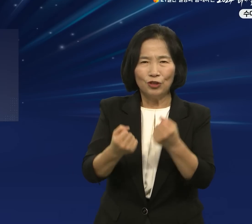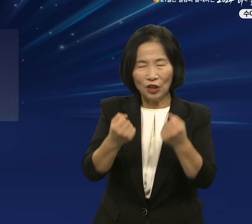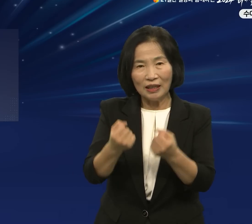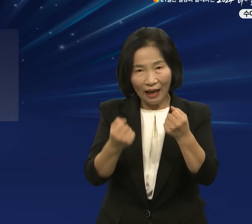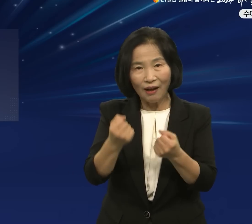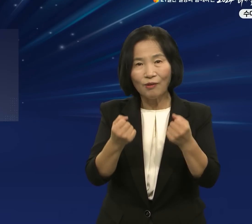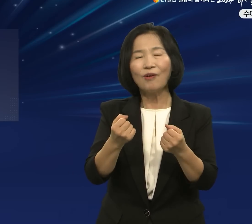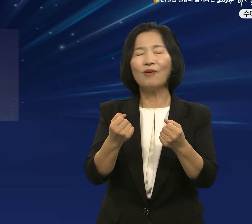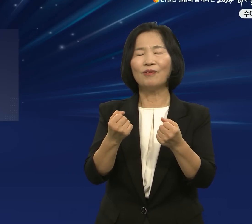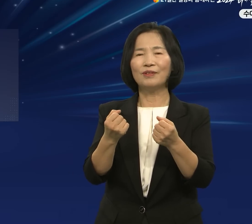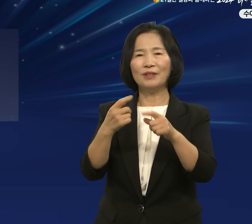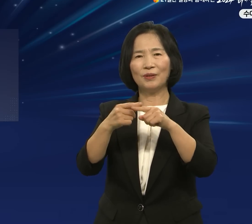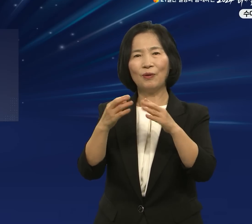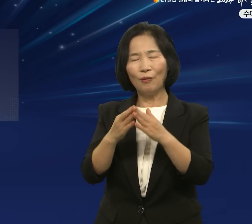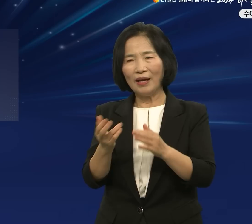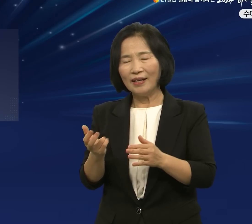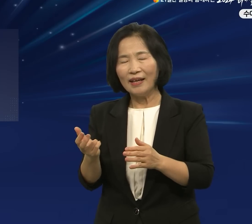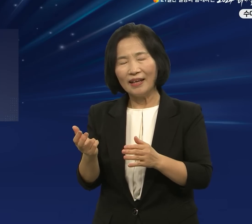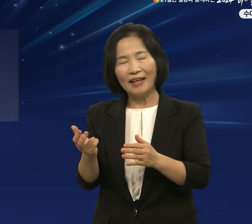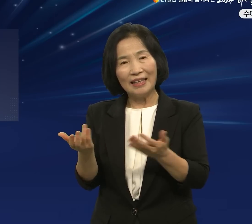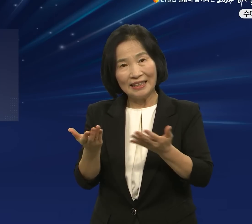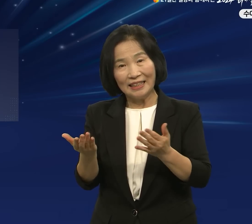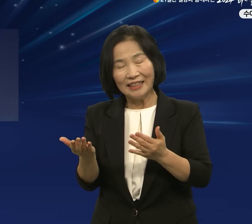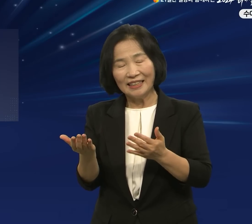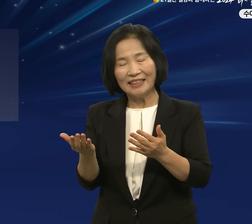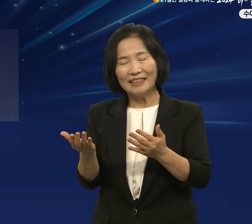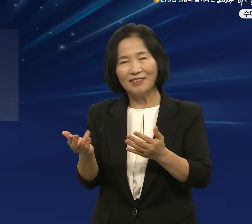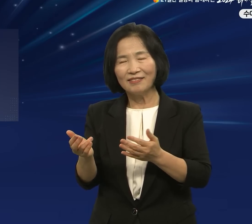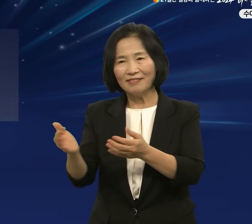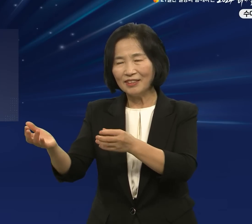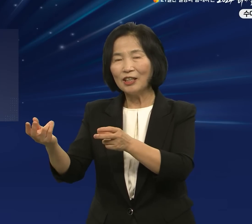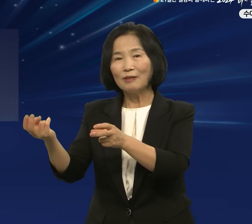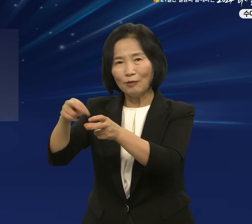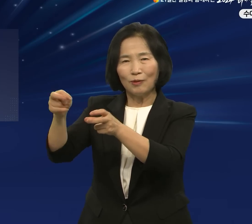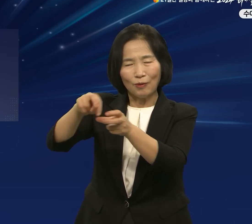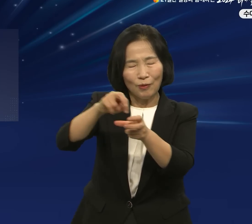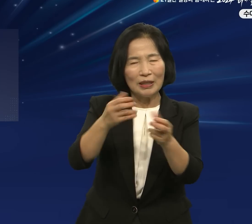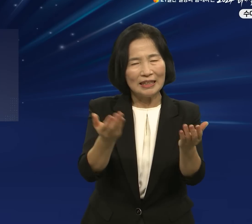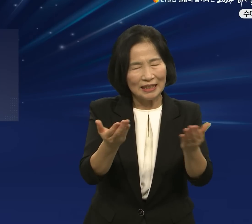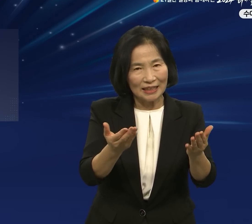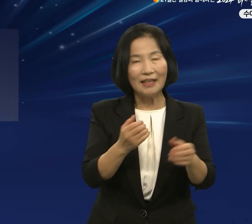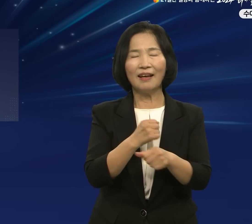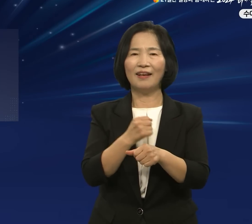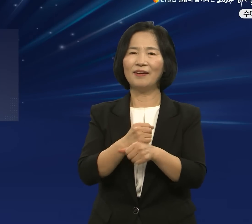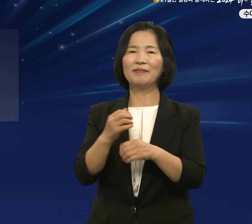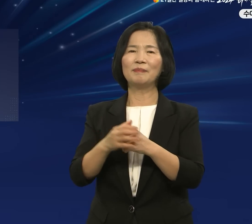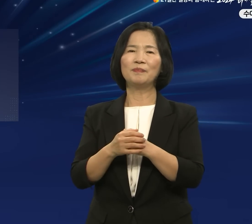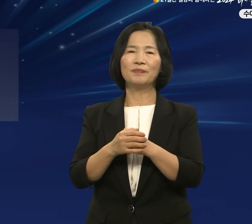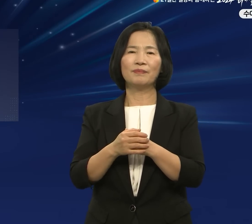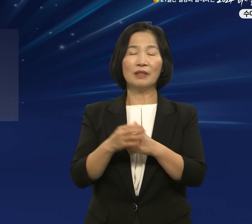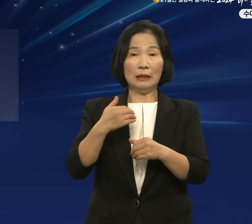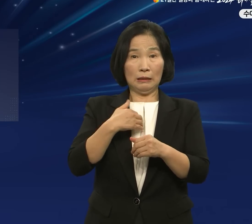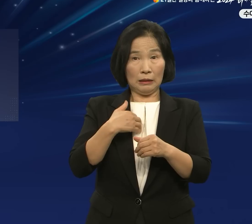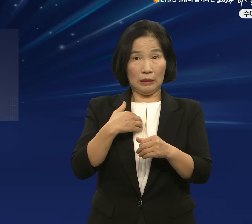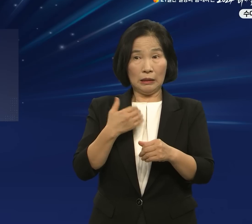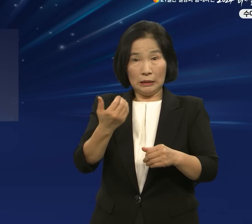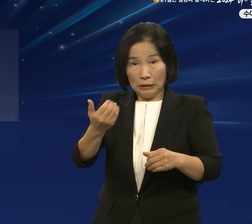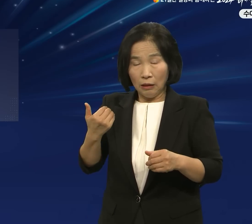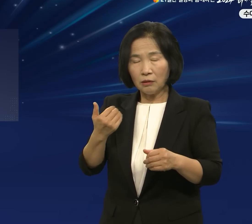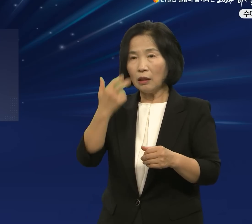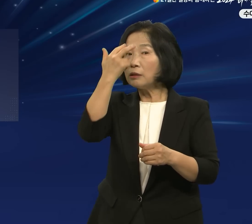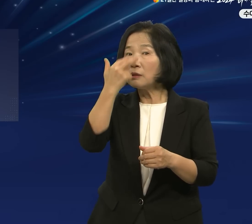목회를 하고 있습니다. 신대원 제가 다니면서 시각장애우 차량봉사를 수년 동안